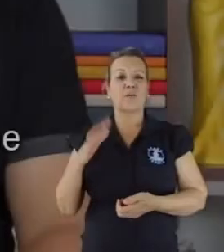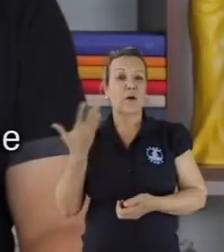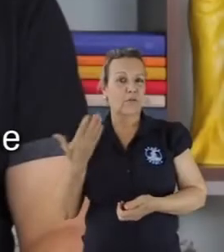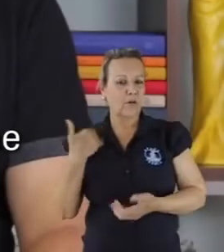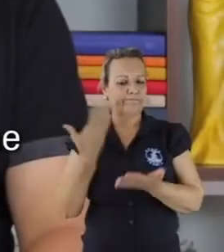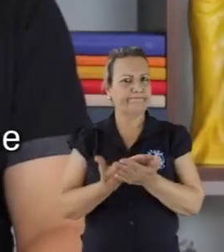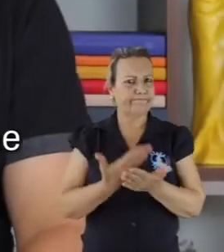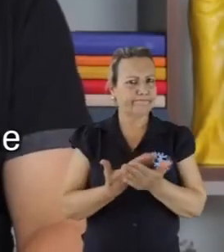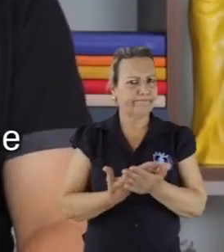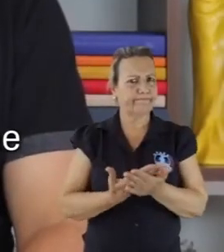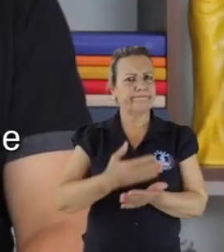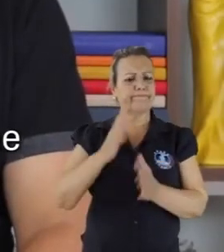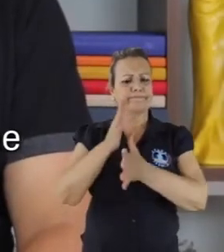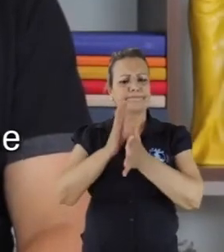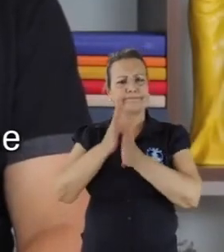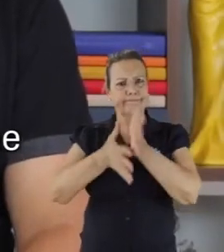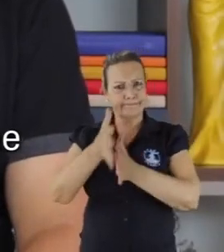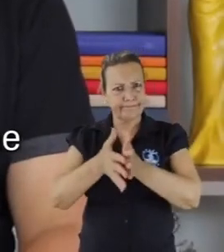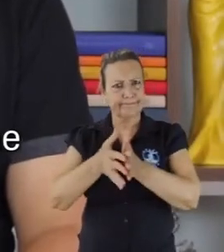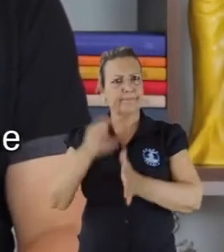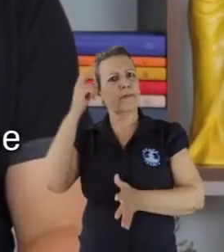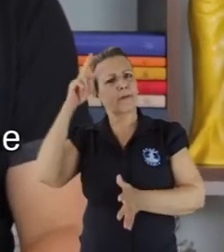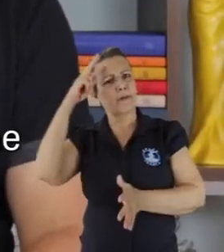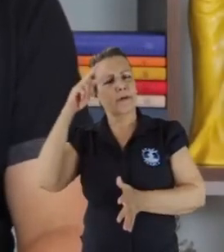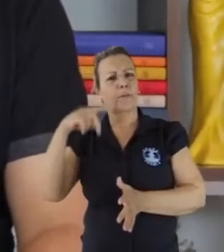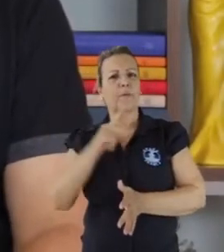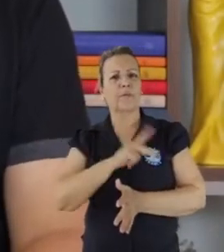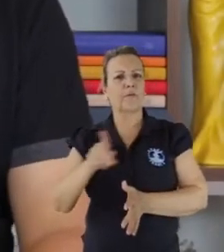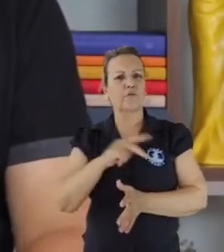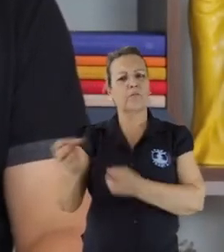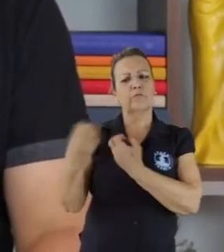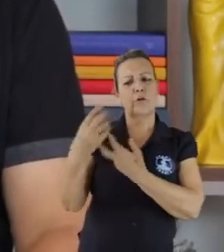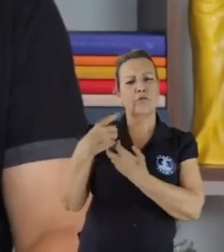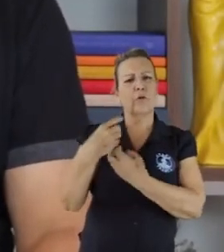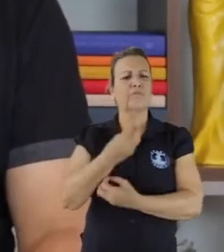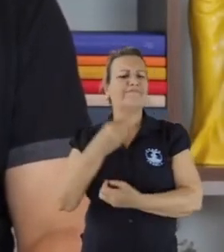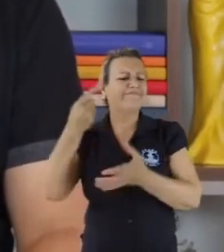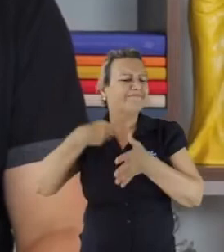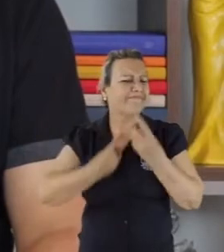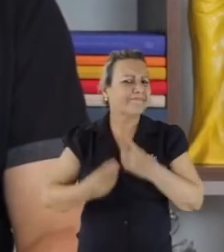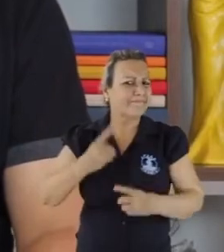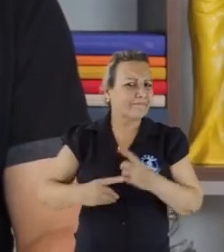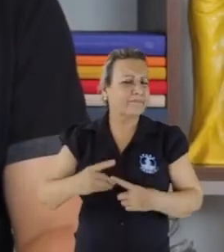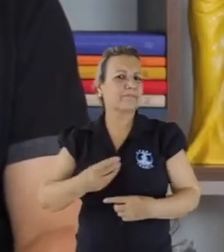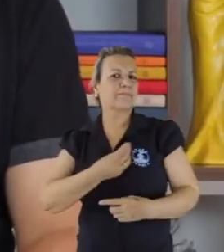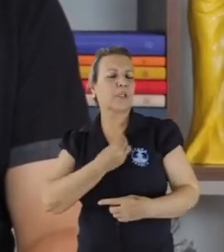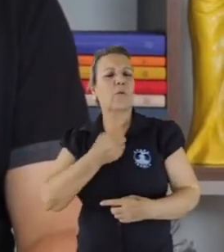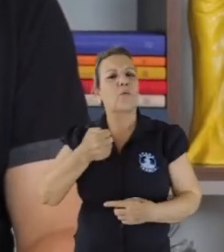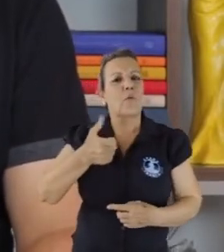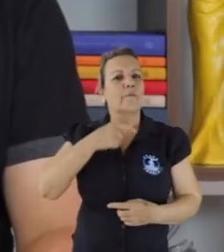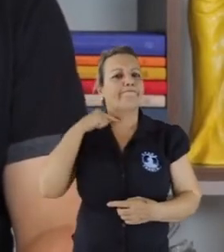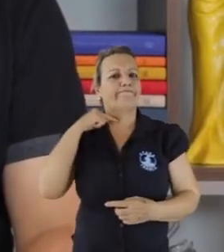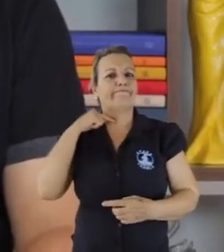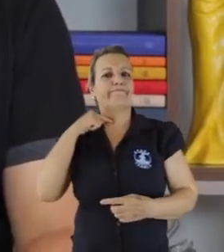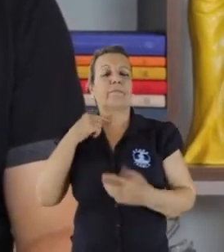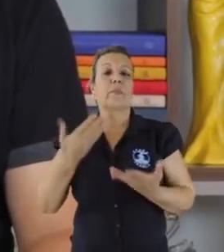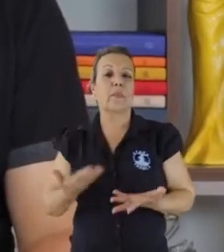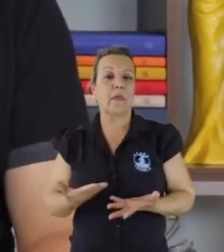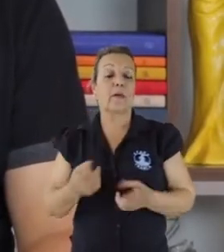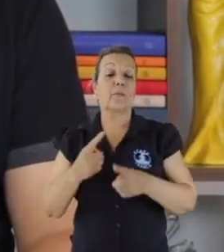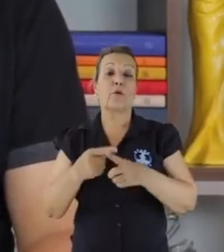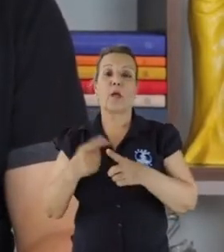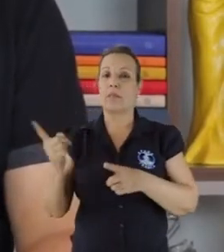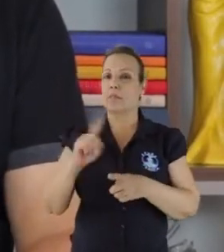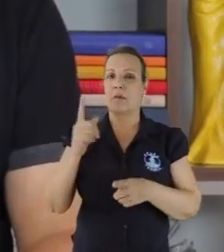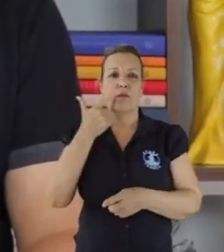Quando eu estudei Libras, lembro-me que meu professor me contou que, em um momento de profunda depressão, quase desistiu da vida porque não